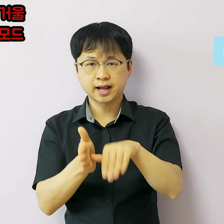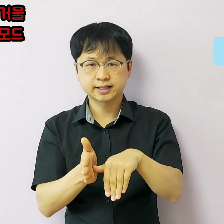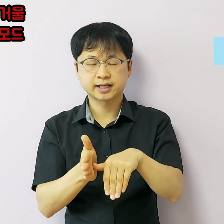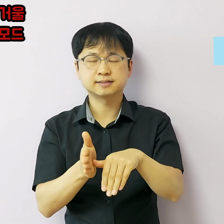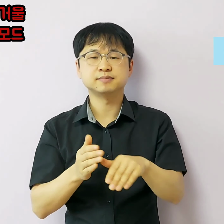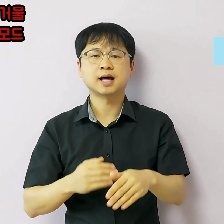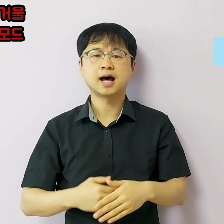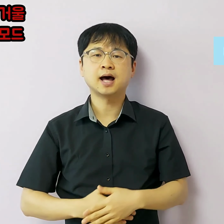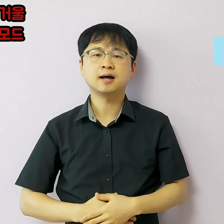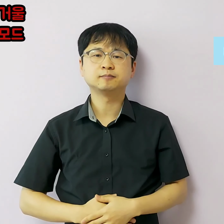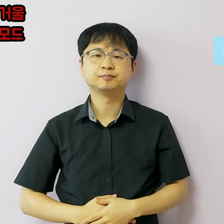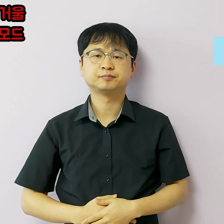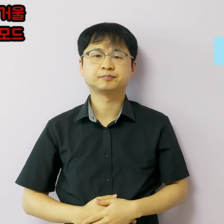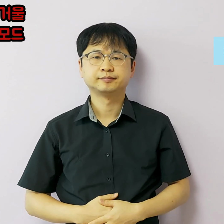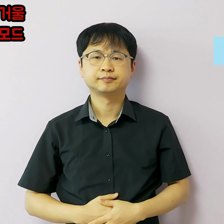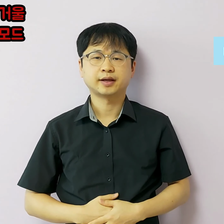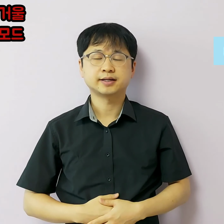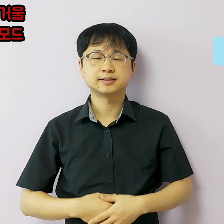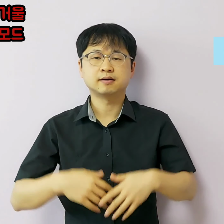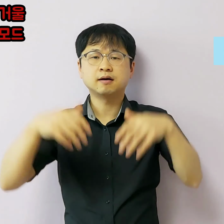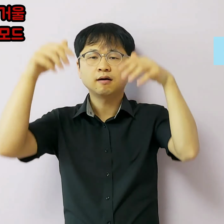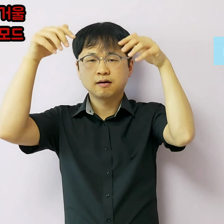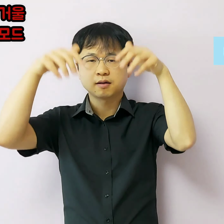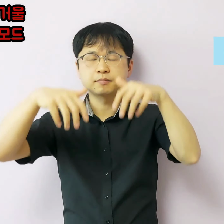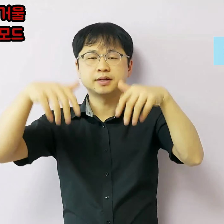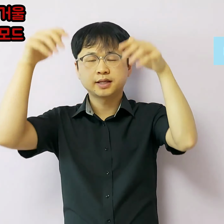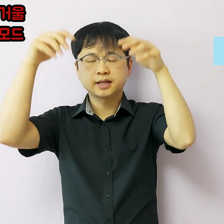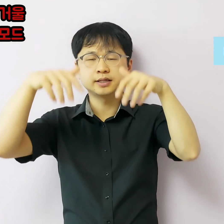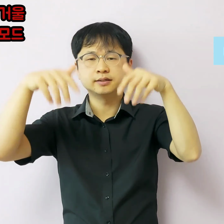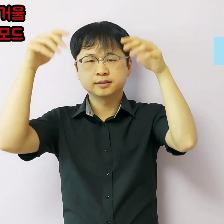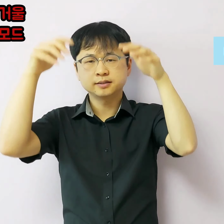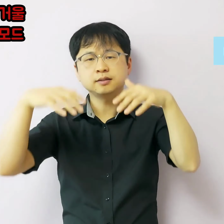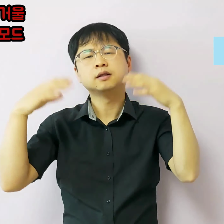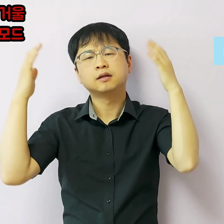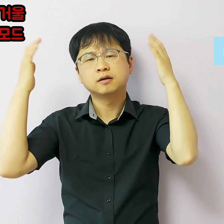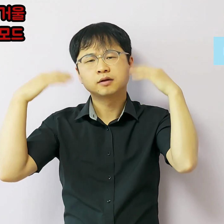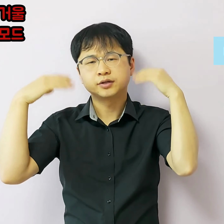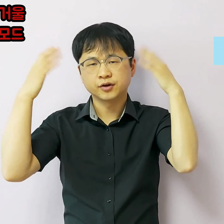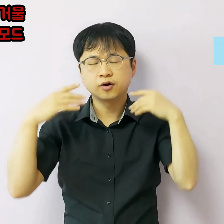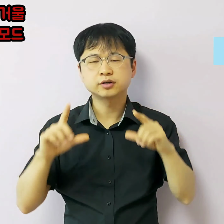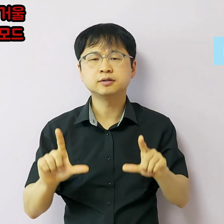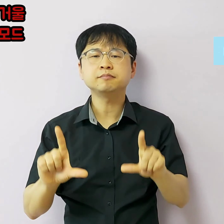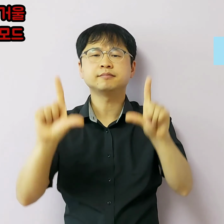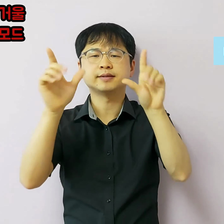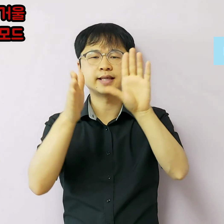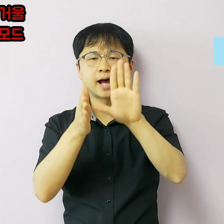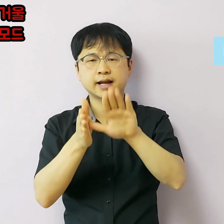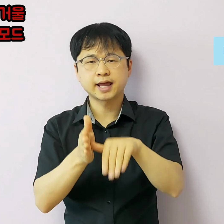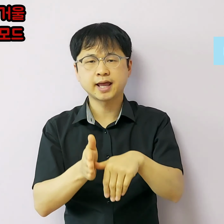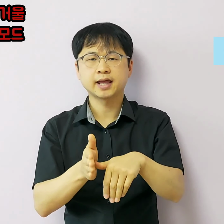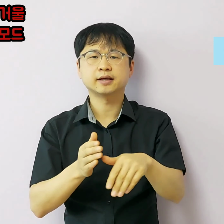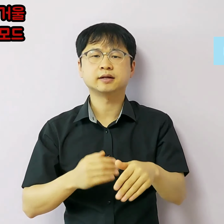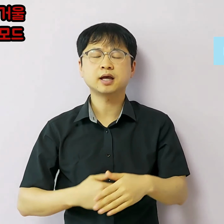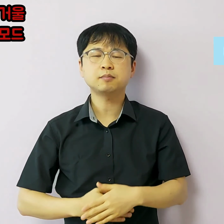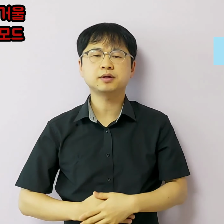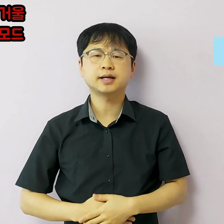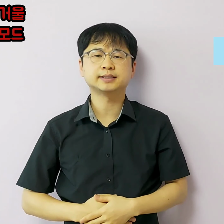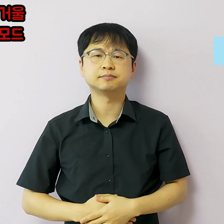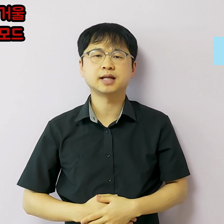날에가 되겠습니다. 네, 그래서 비 내리는 여름, 날에 이렇게